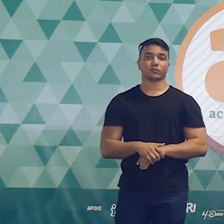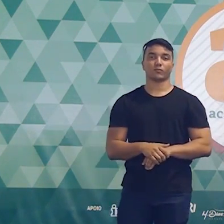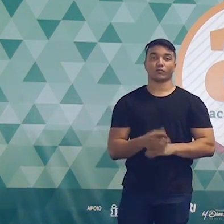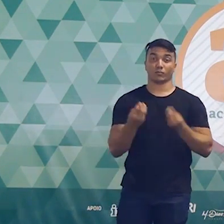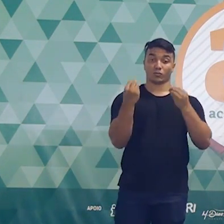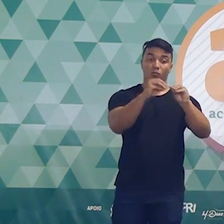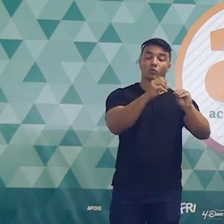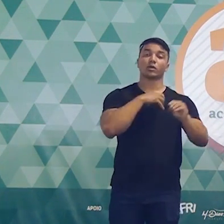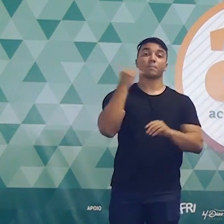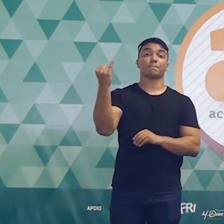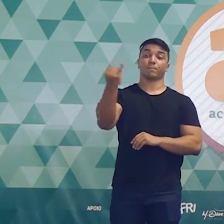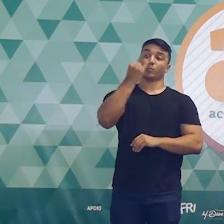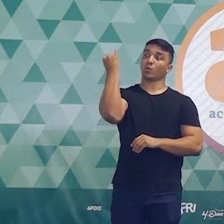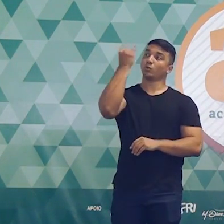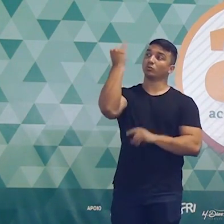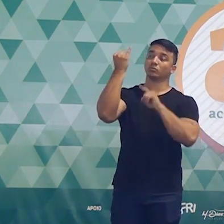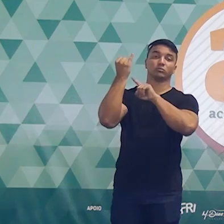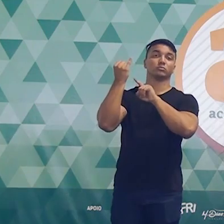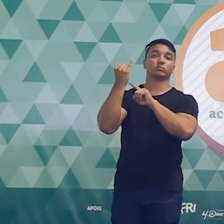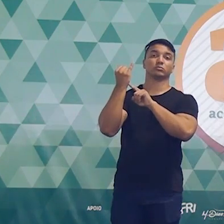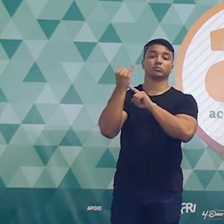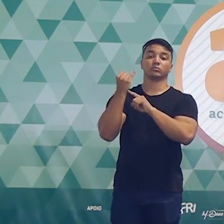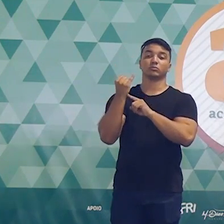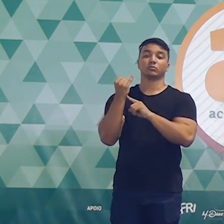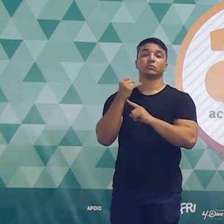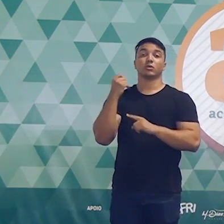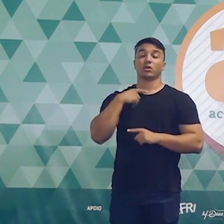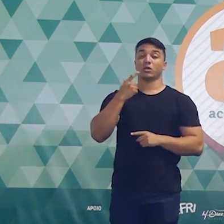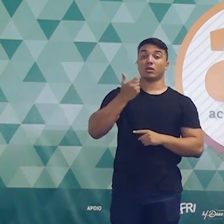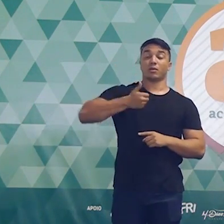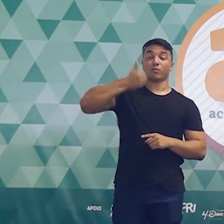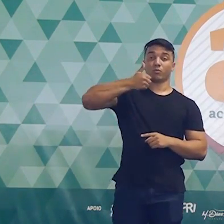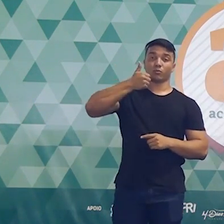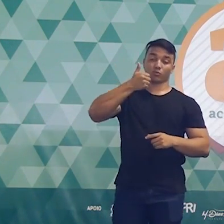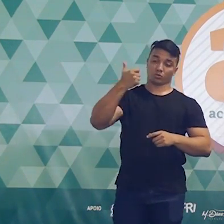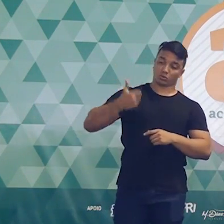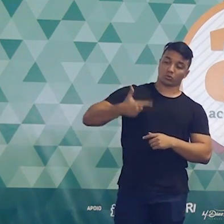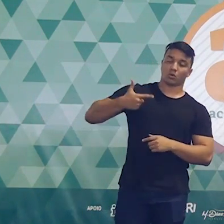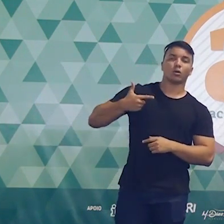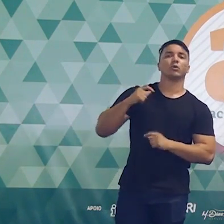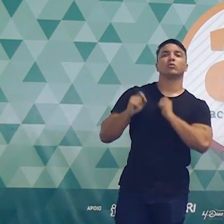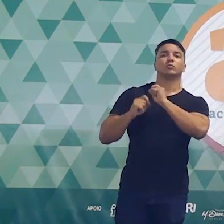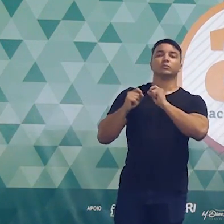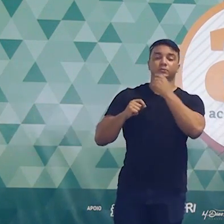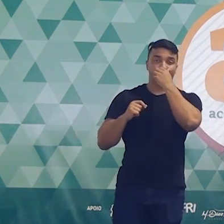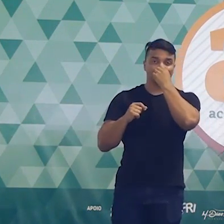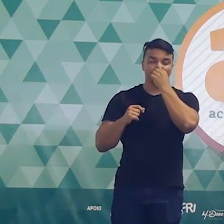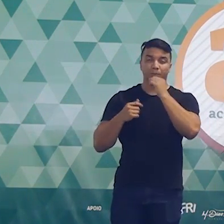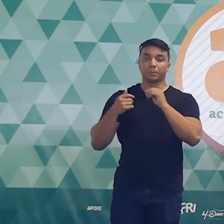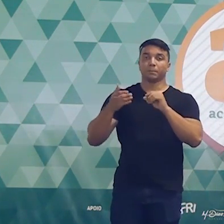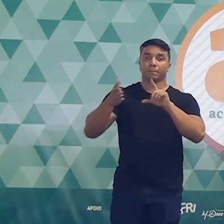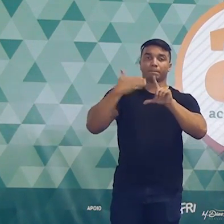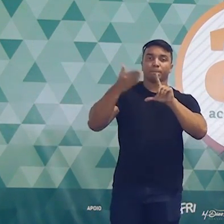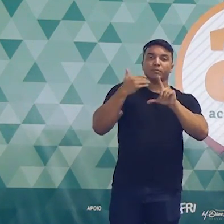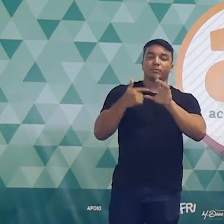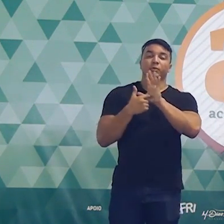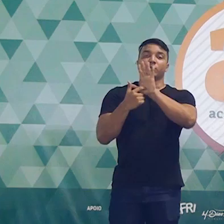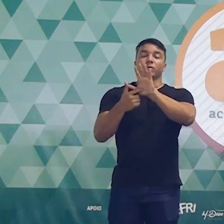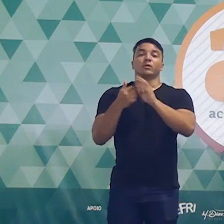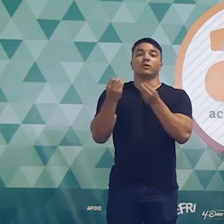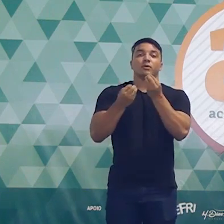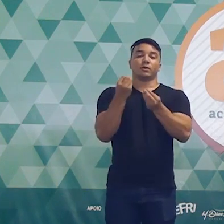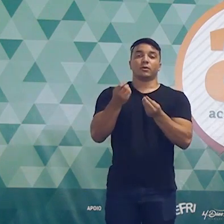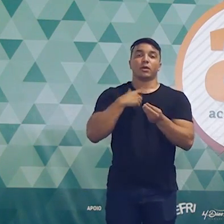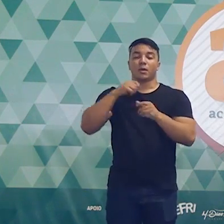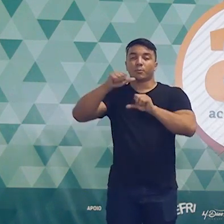coloquei importantíssimo 1 e importantíssimo 2 nesse PowerPoint para a gente trocar uma ideia, para